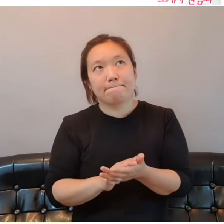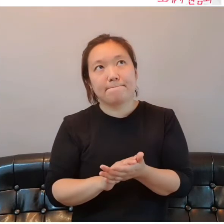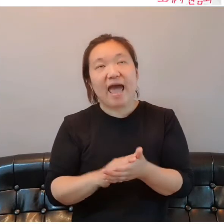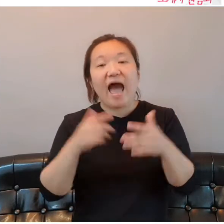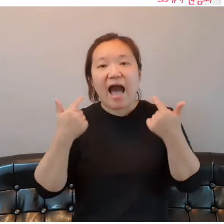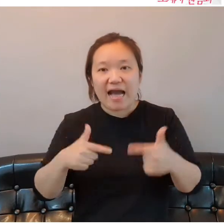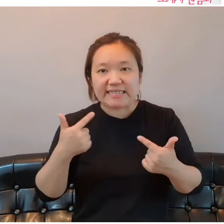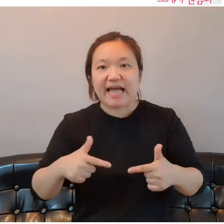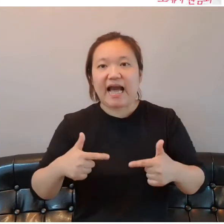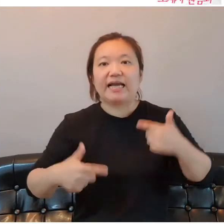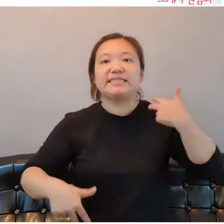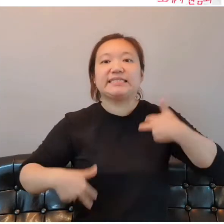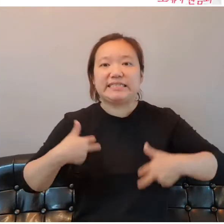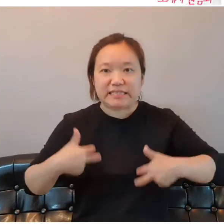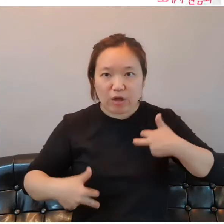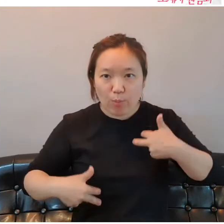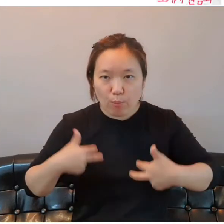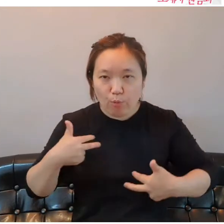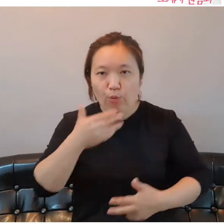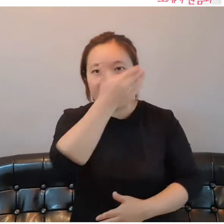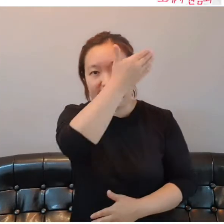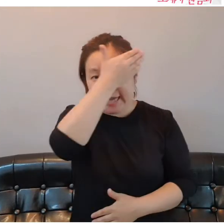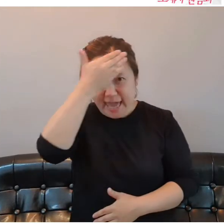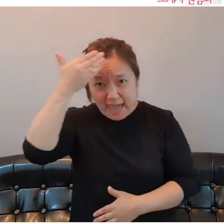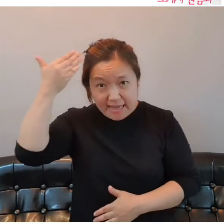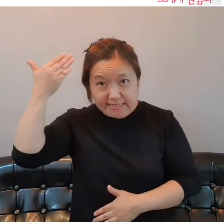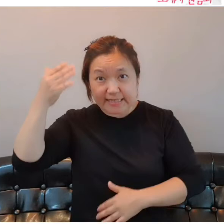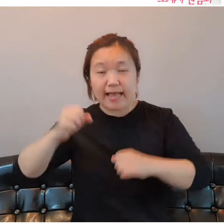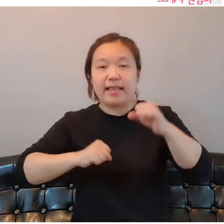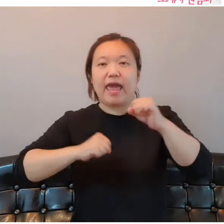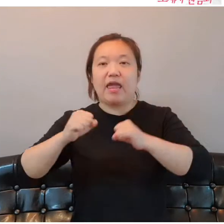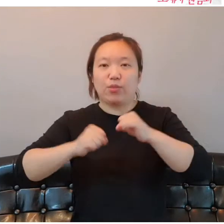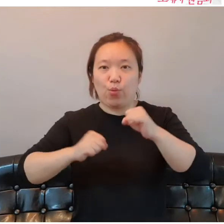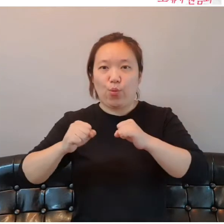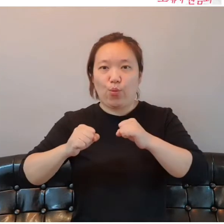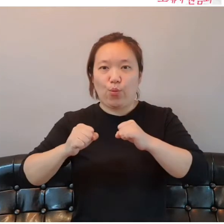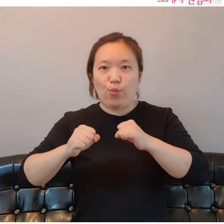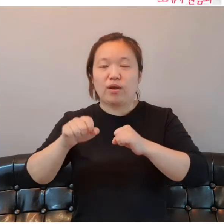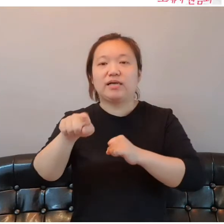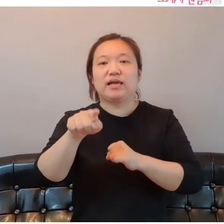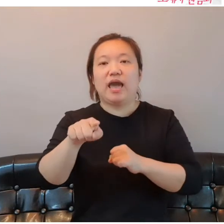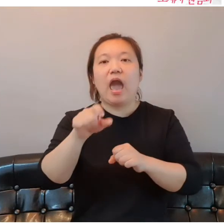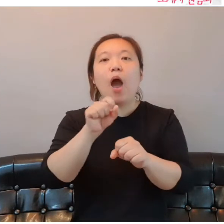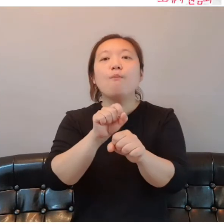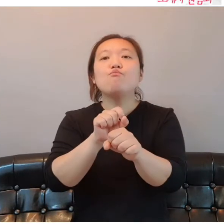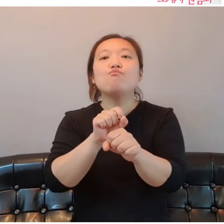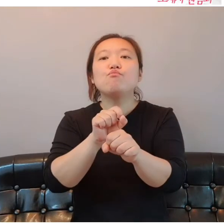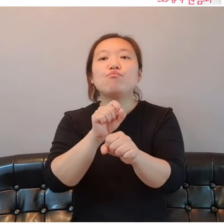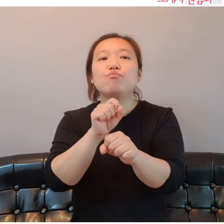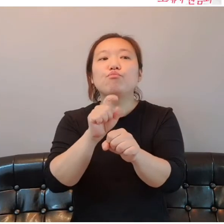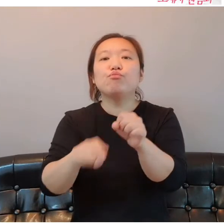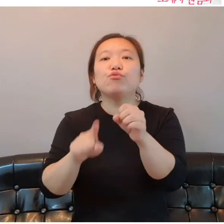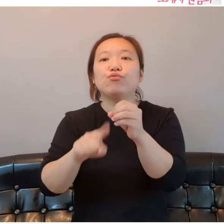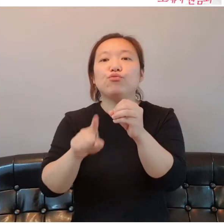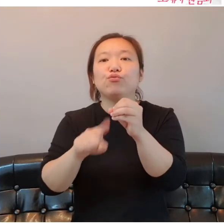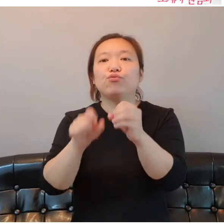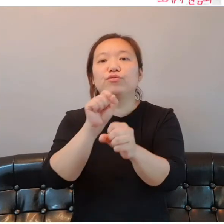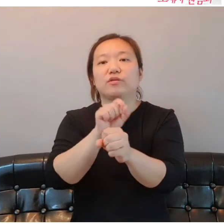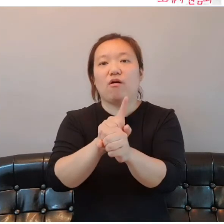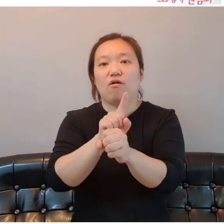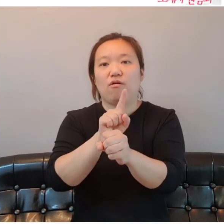것이라는 거예요. 이것을 깨달아야 합니다. 불성이라는 것을 아는 게 자기를 아는 것이라고도 해요.